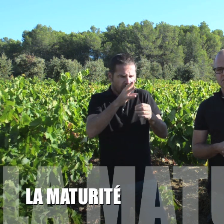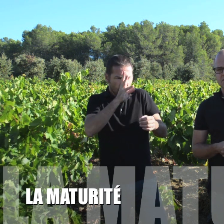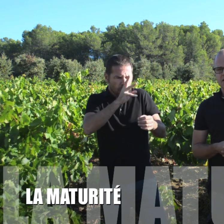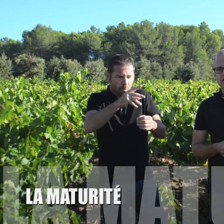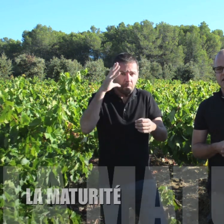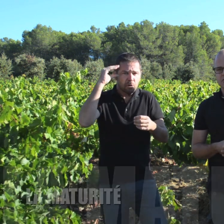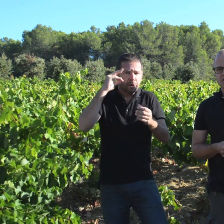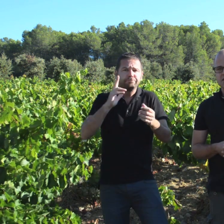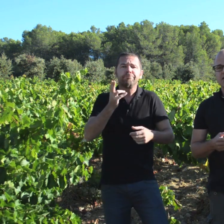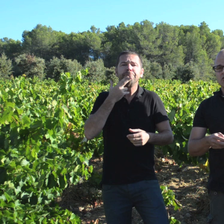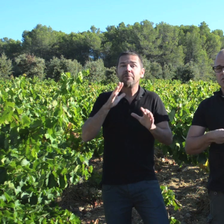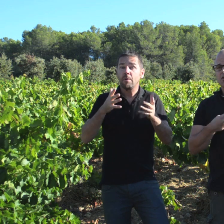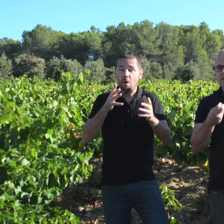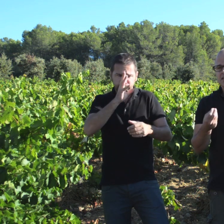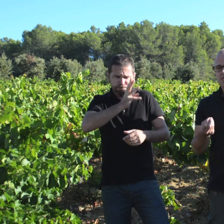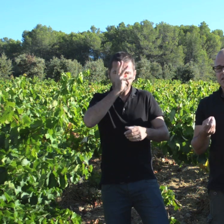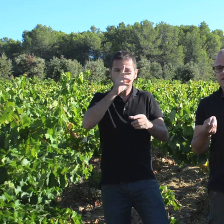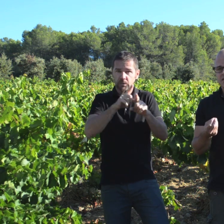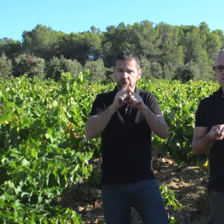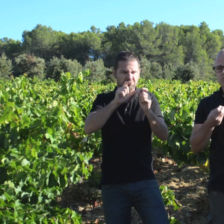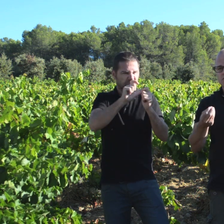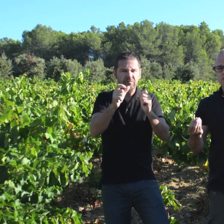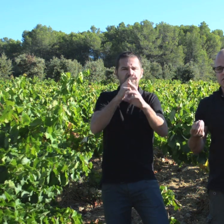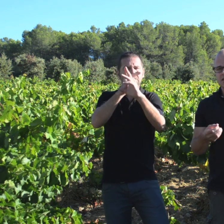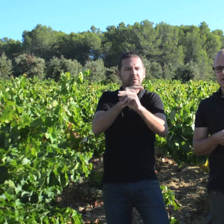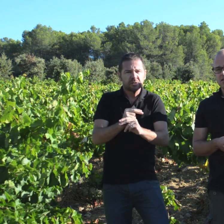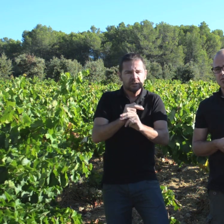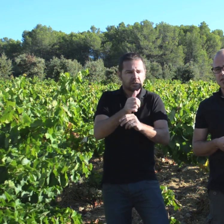comment on la définit pour chaque raisin, pour chaque vigne.